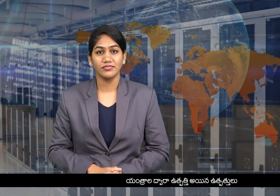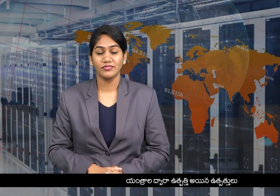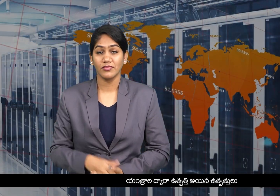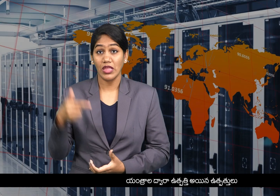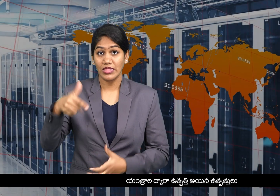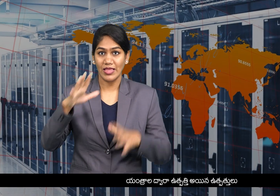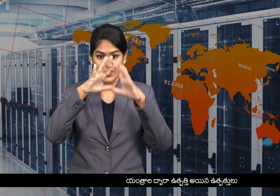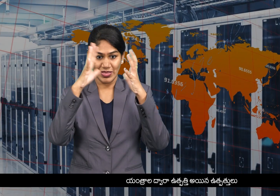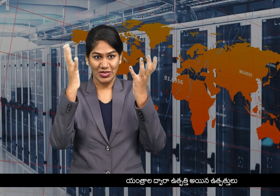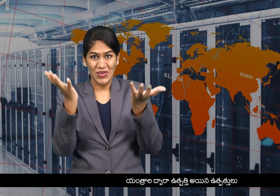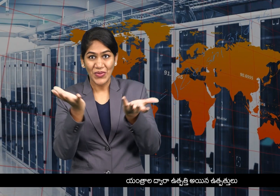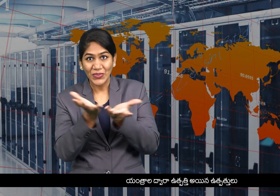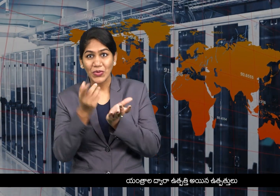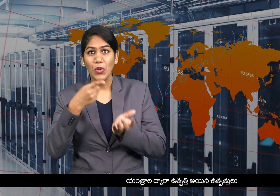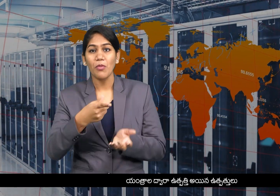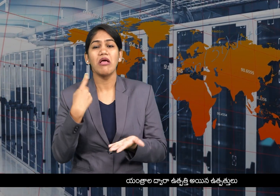యంత్రాల ద్వారా ఉత్పత్తి అయిన ఉత్పత్తులు